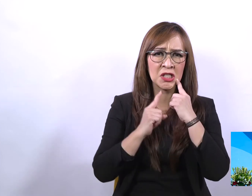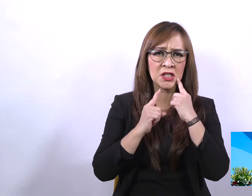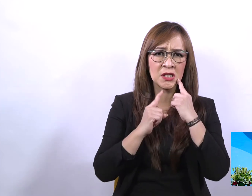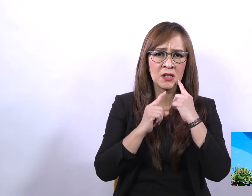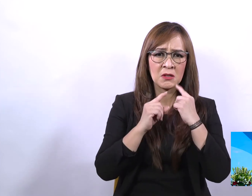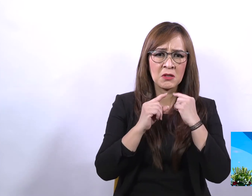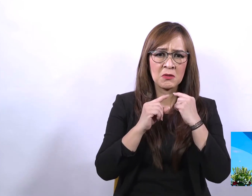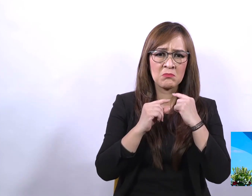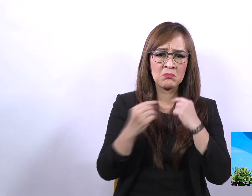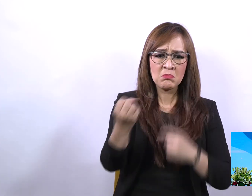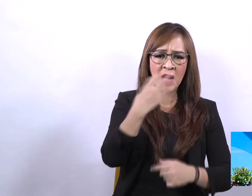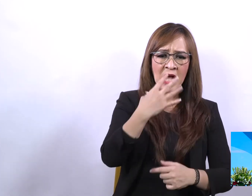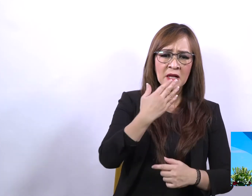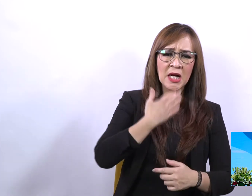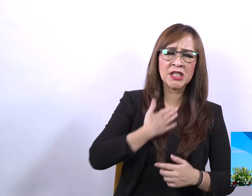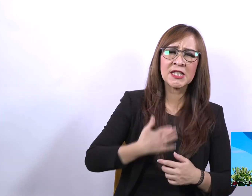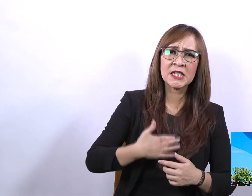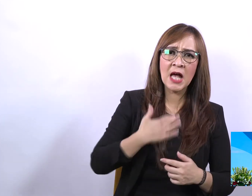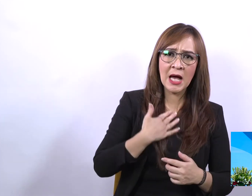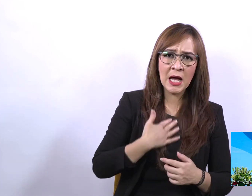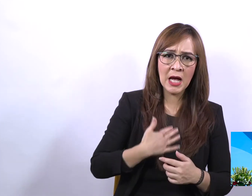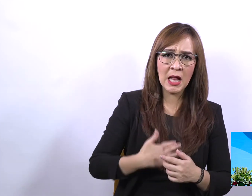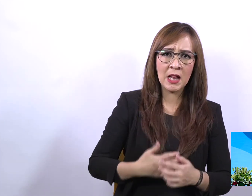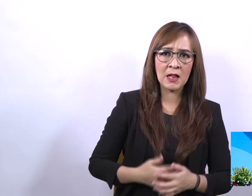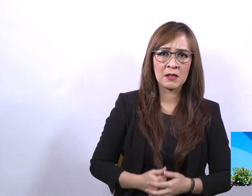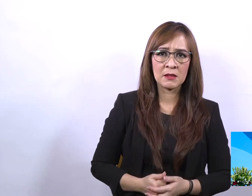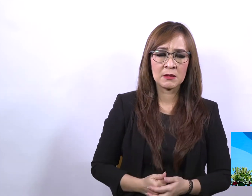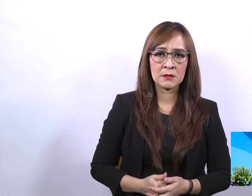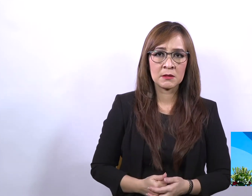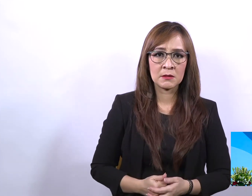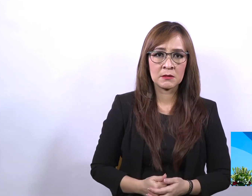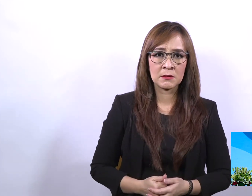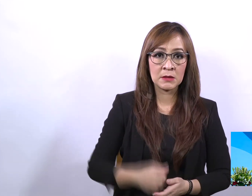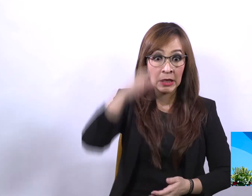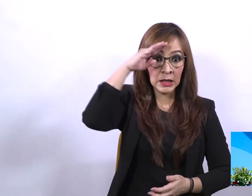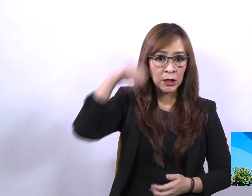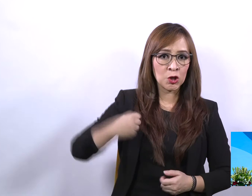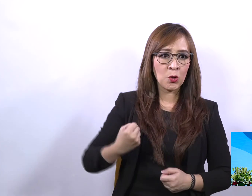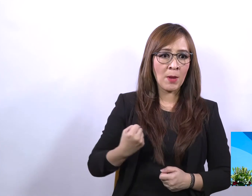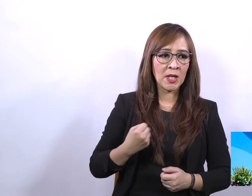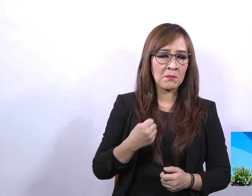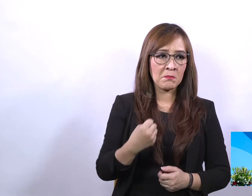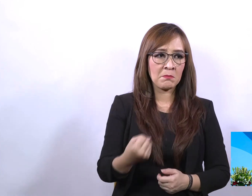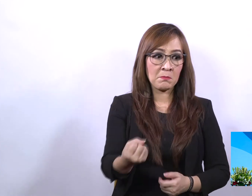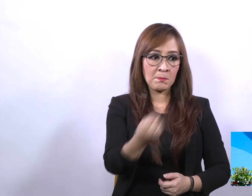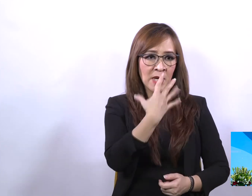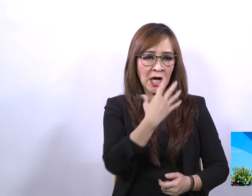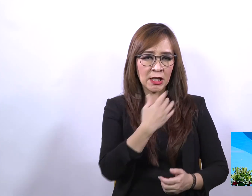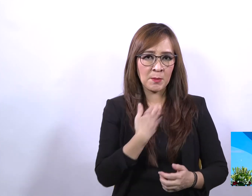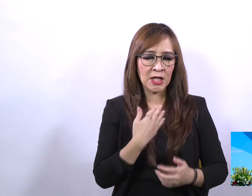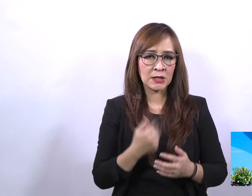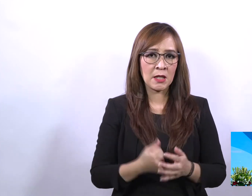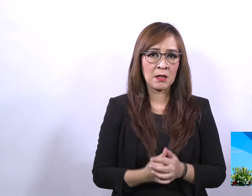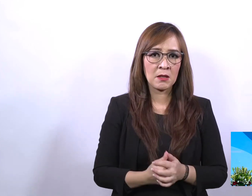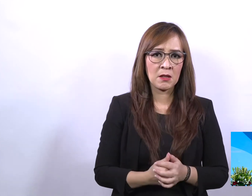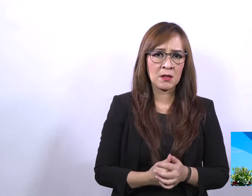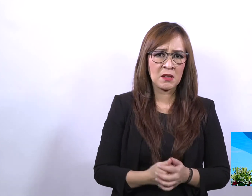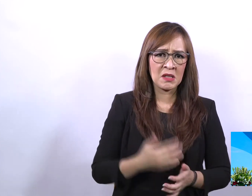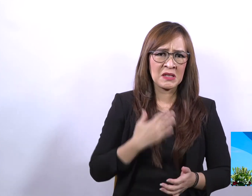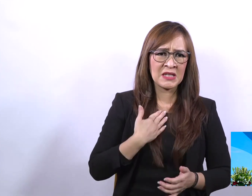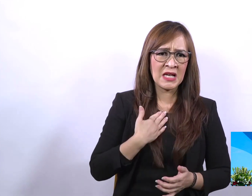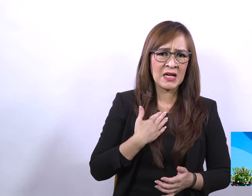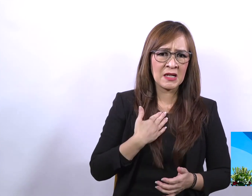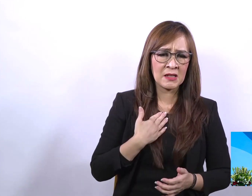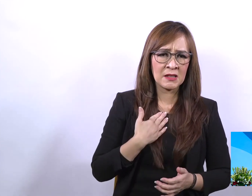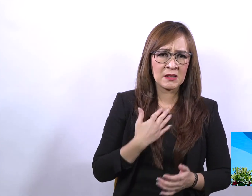ada banyak suami saya enggak nyangka pendeta dulu waktu pacaran enggak begitu dia pendeta udah nggak tahunya sekarang